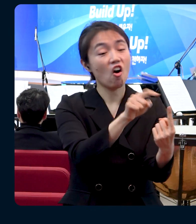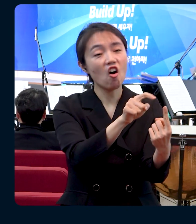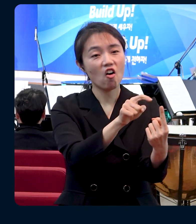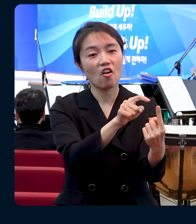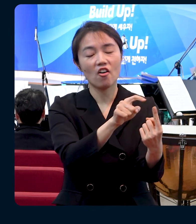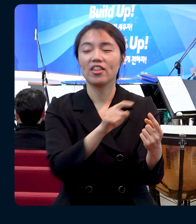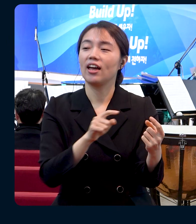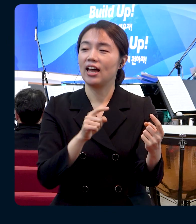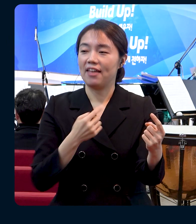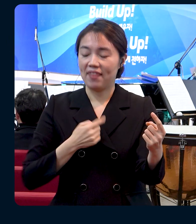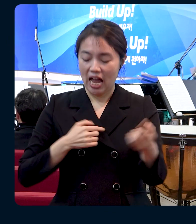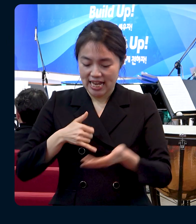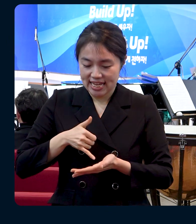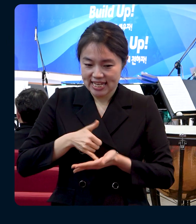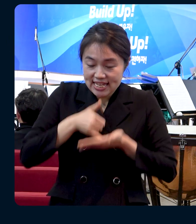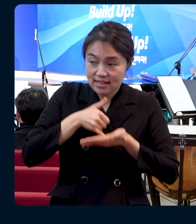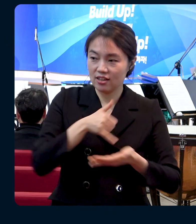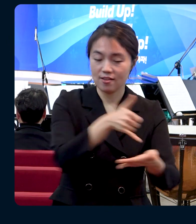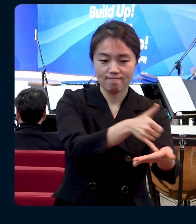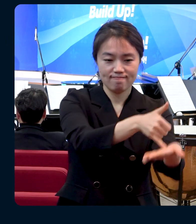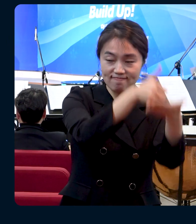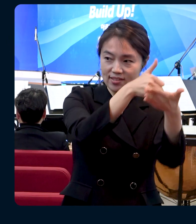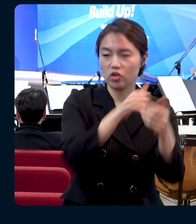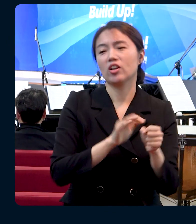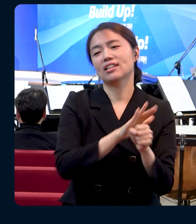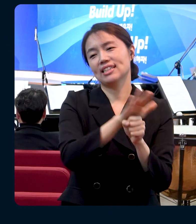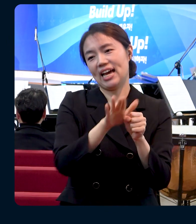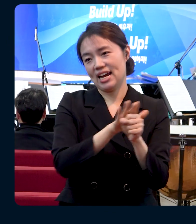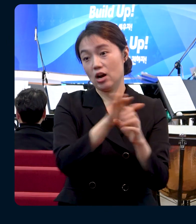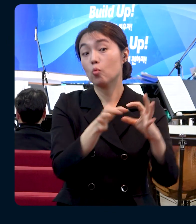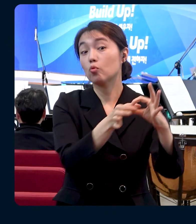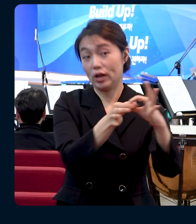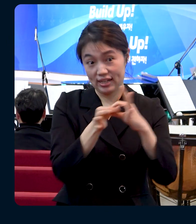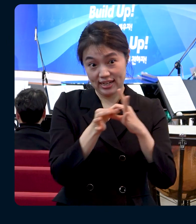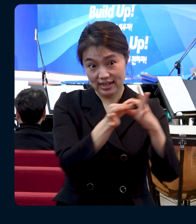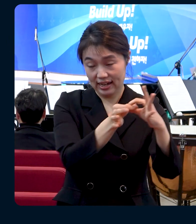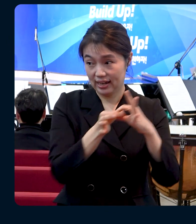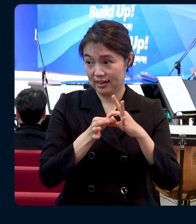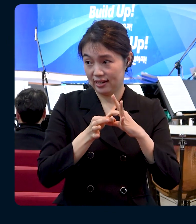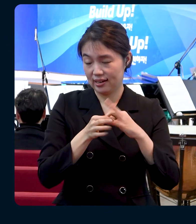살아있는 대상과 인격적으로 하는 게 진짜 사랑 아닙니까?